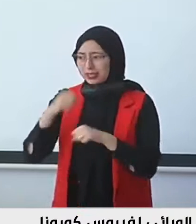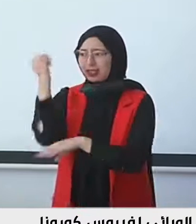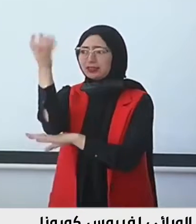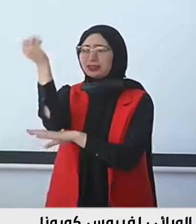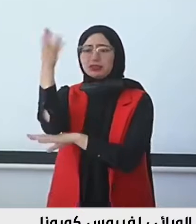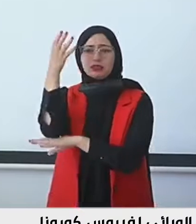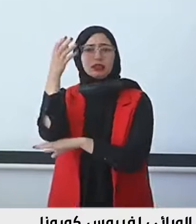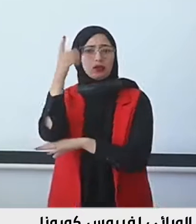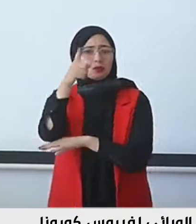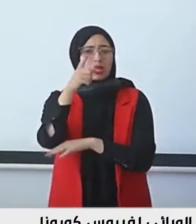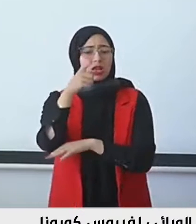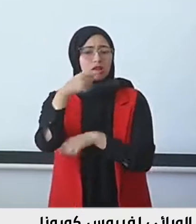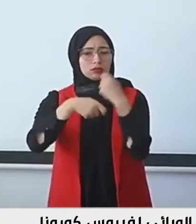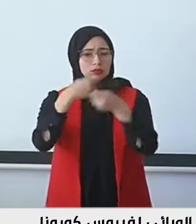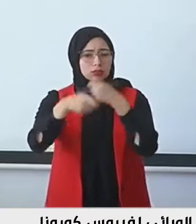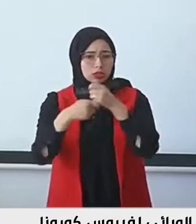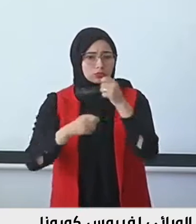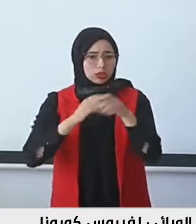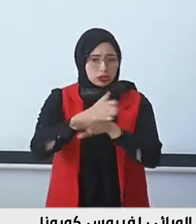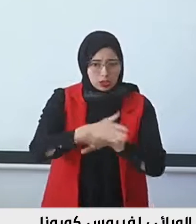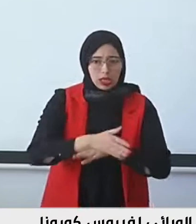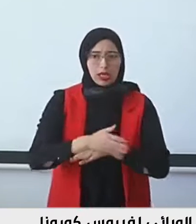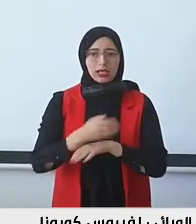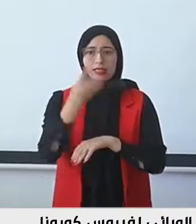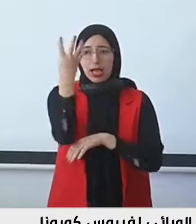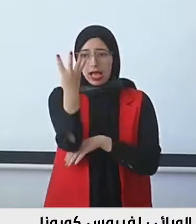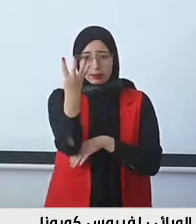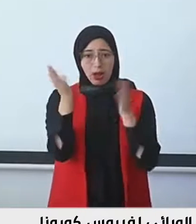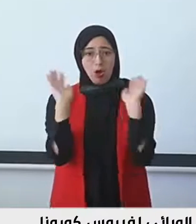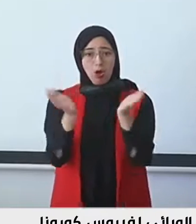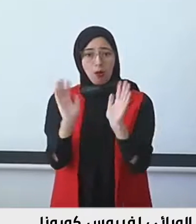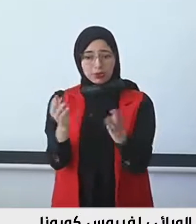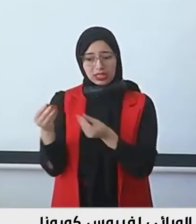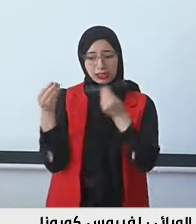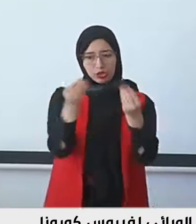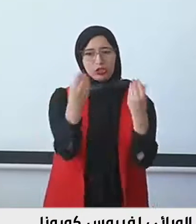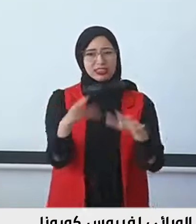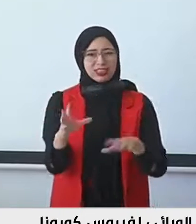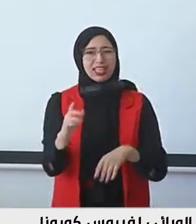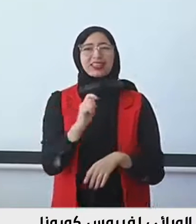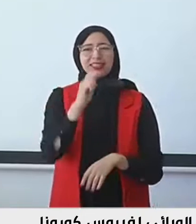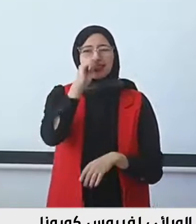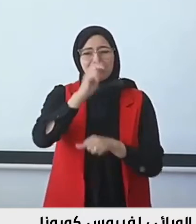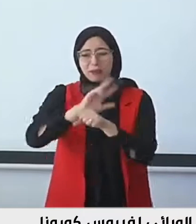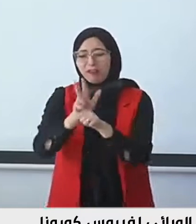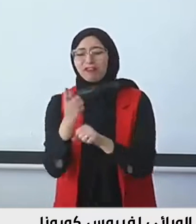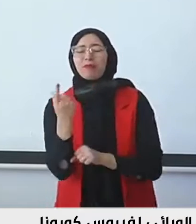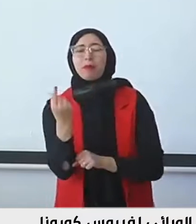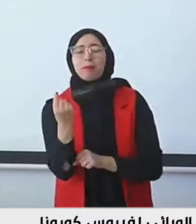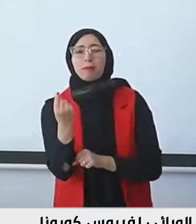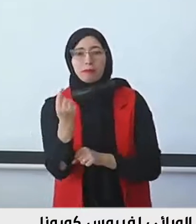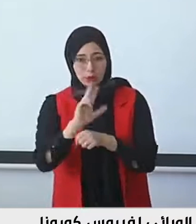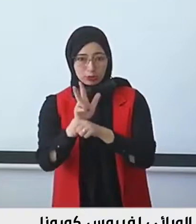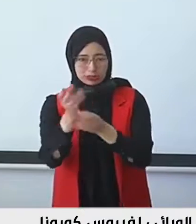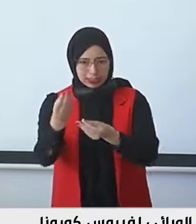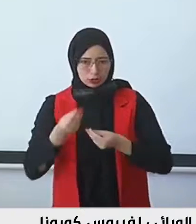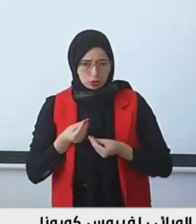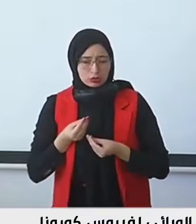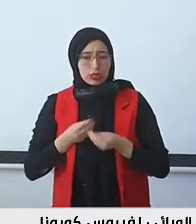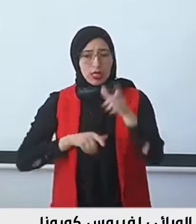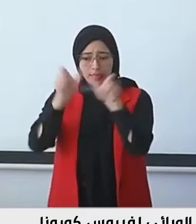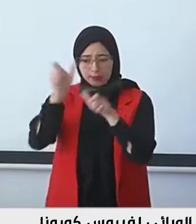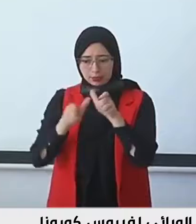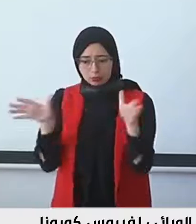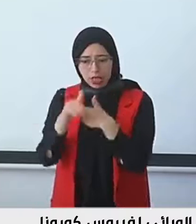المستعجلية توا نشرناهم في أربع مستشفيات في تونس وعدة مستشفيات أخرى قد يكونوا العبيد